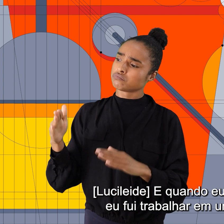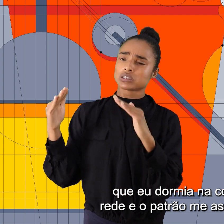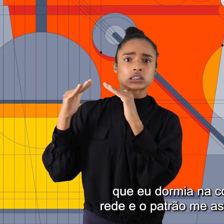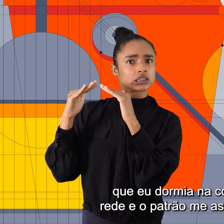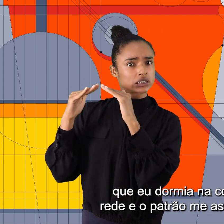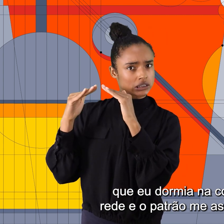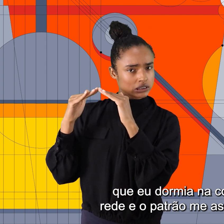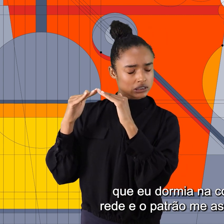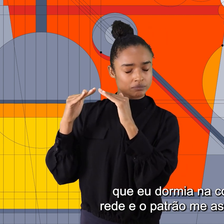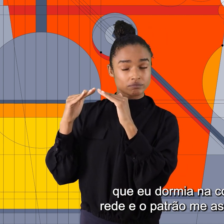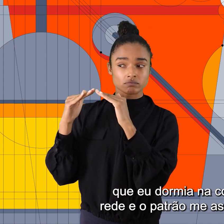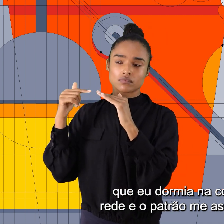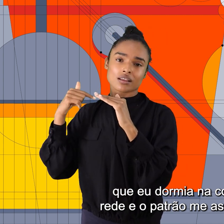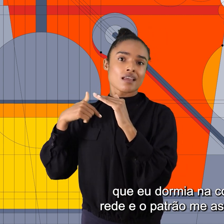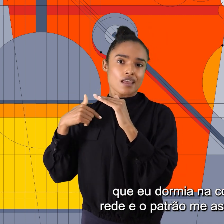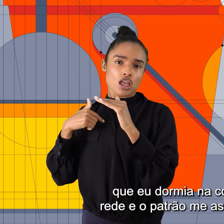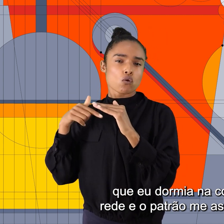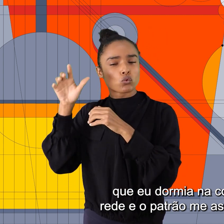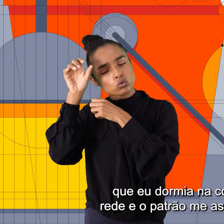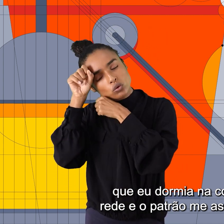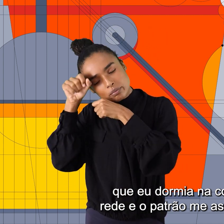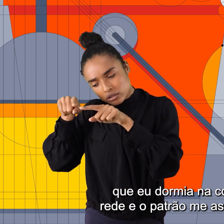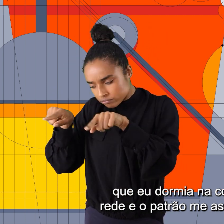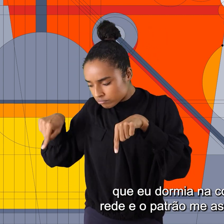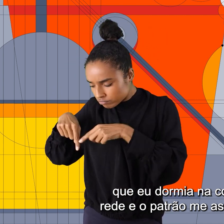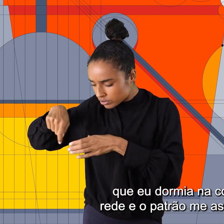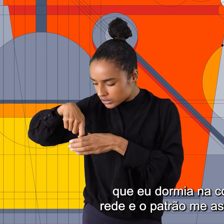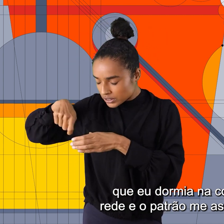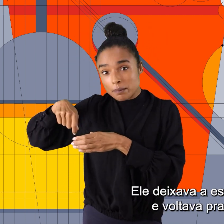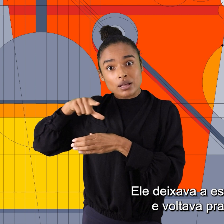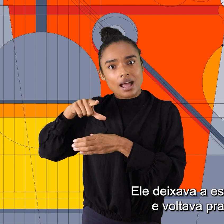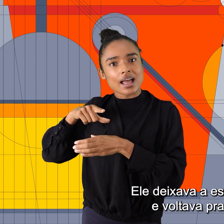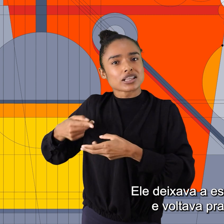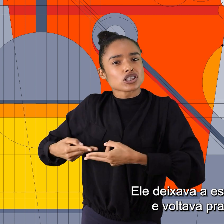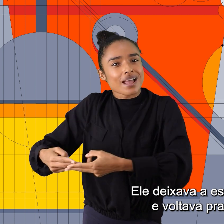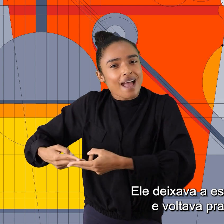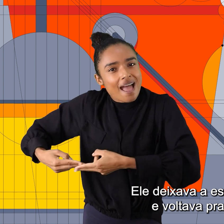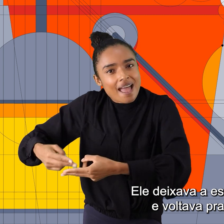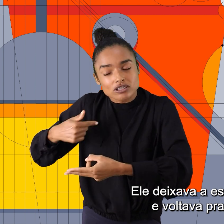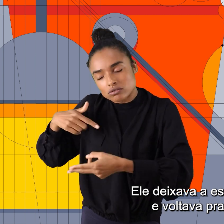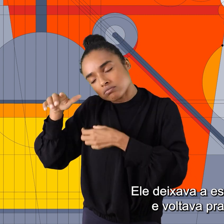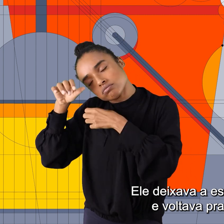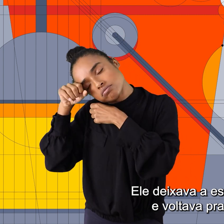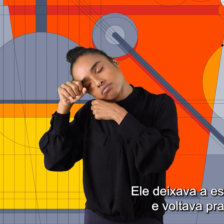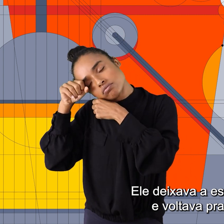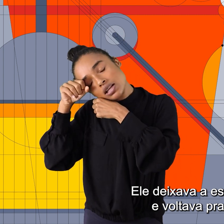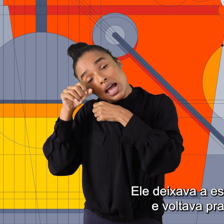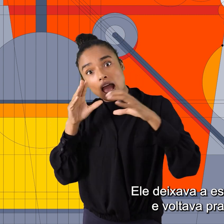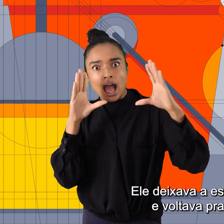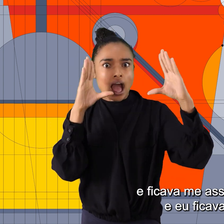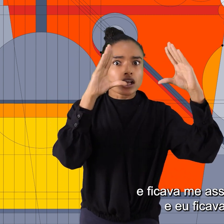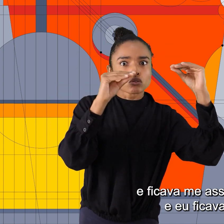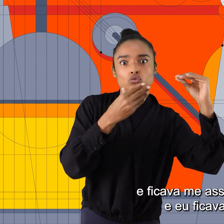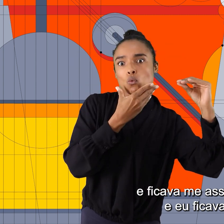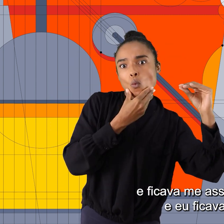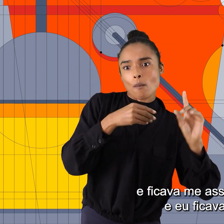residência que eu dormia na cozinha, numa rede, e o patrão me assediava direto. Ele deixava a esposa sair e voltava para